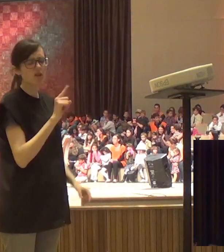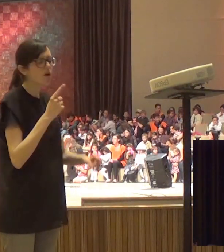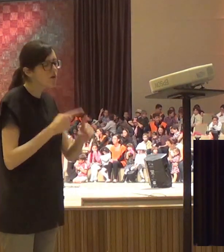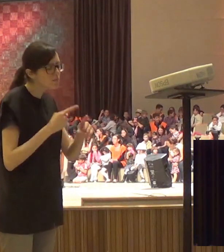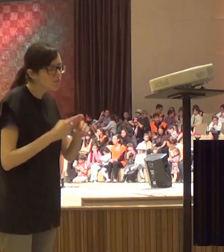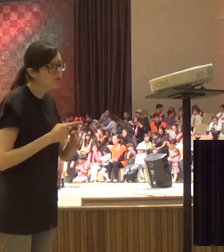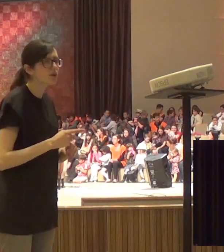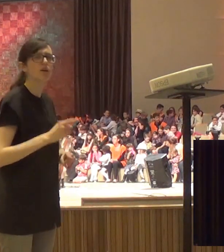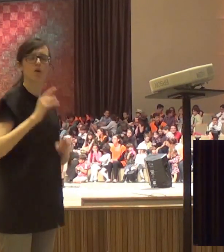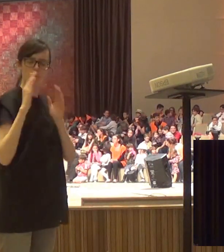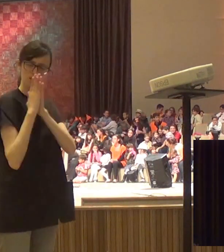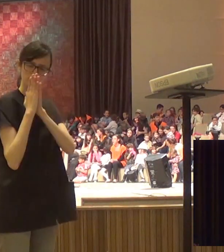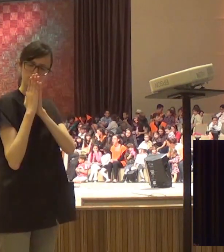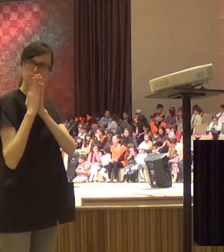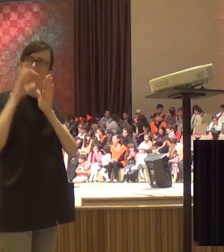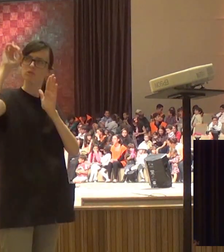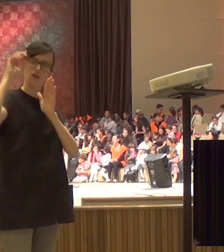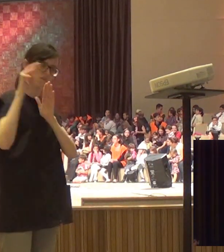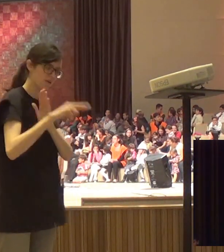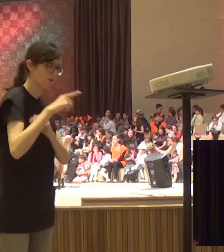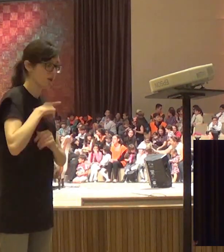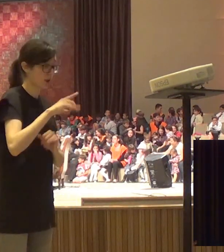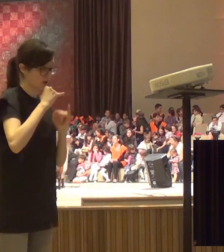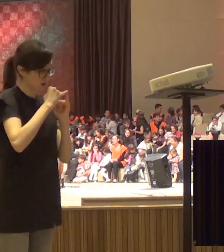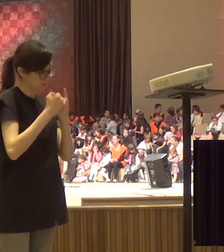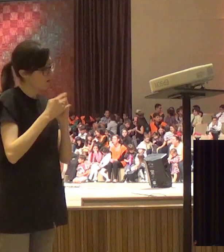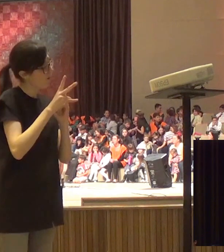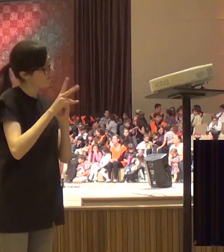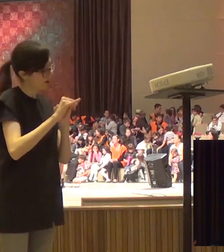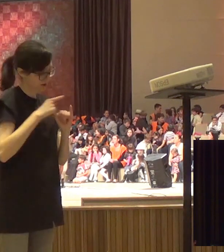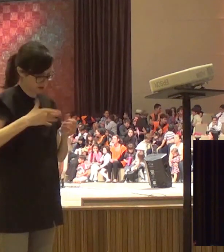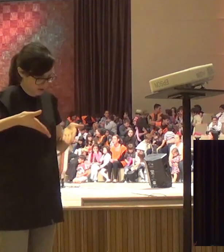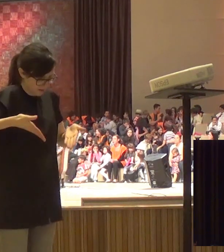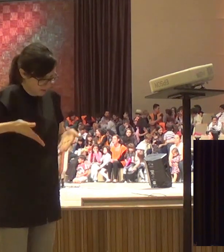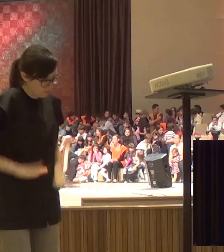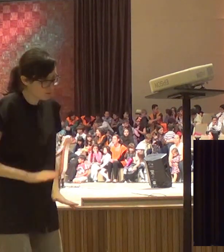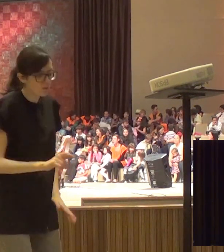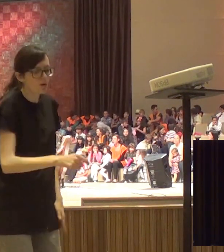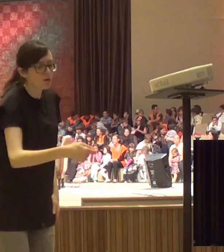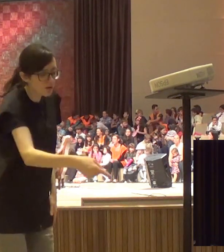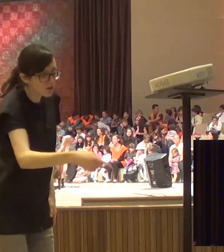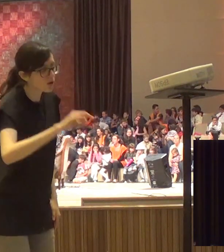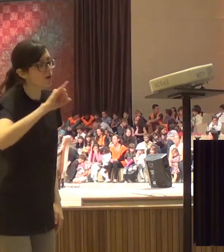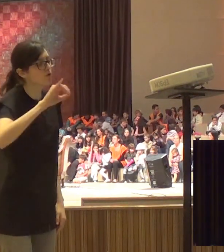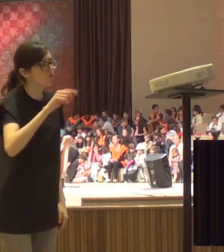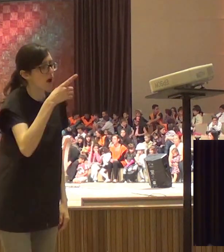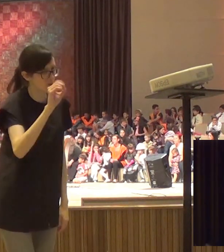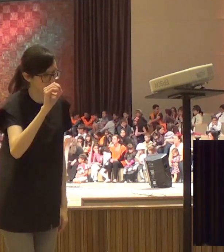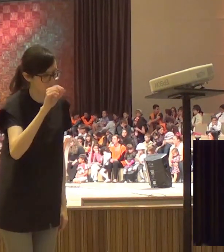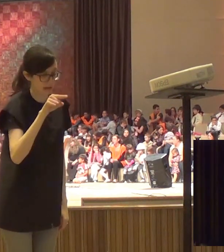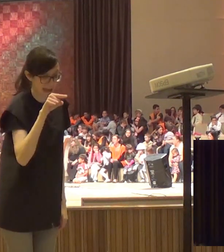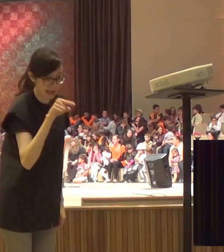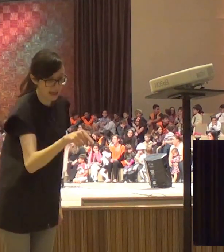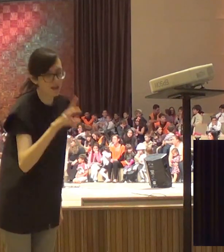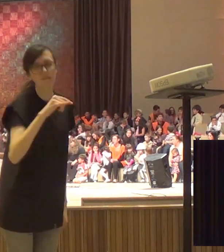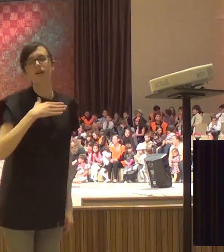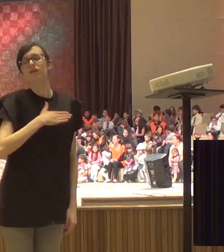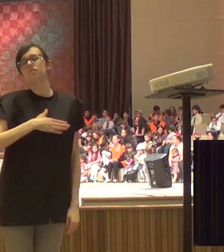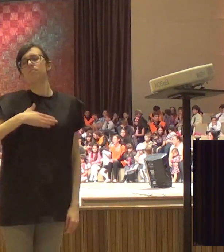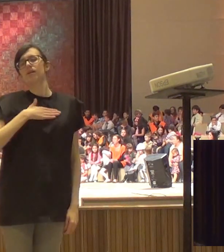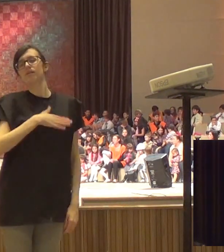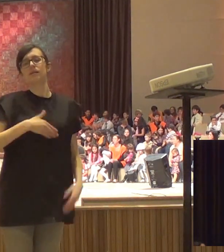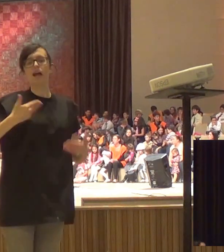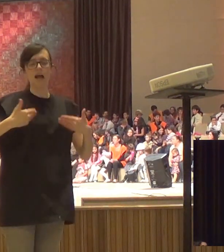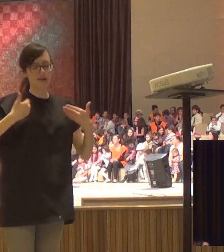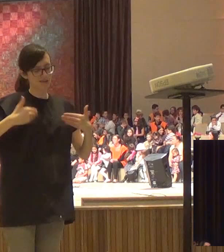anjo lhe disse, não tenha medo, Zacarias, sua oração foi ouvida. Isabel, sua mulher, dará a você um filho. E você lhe dará o nome de João.